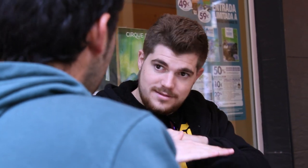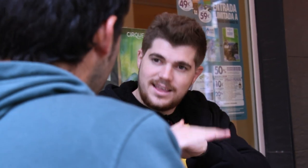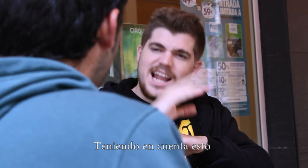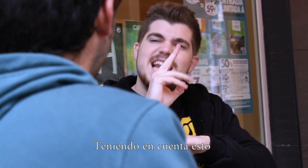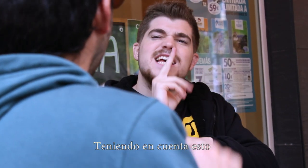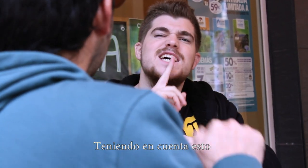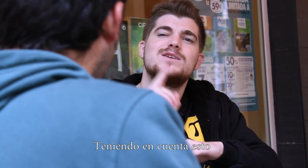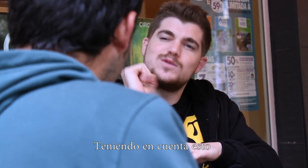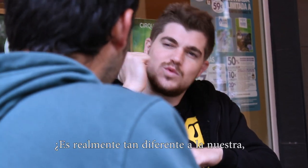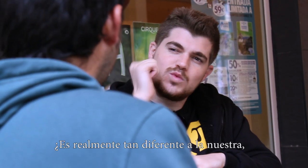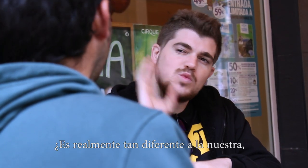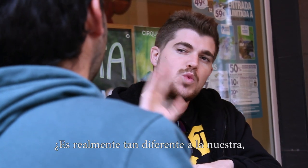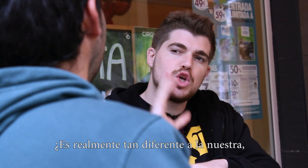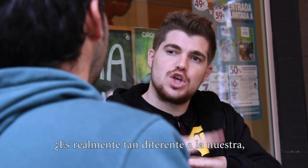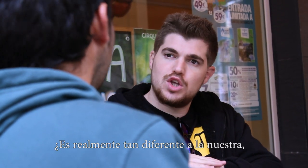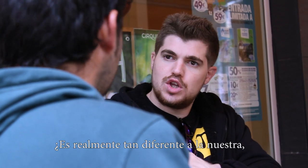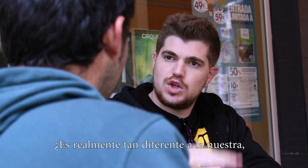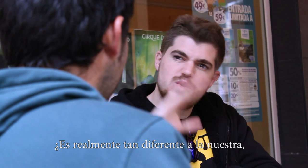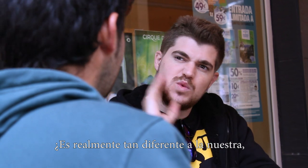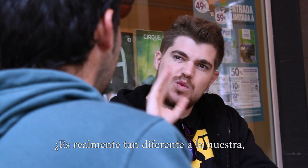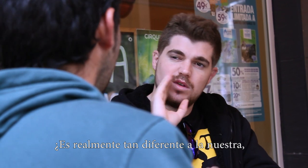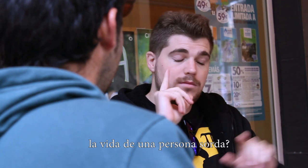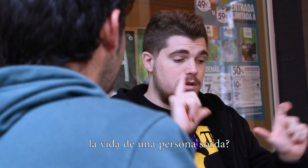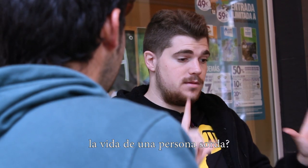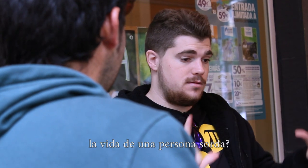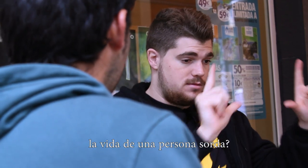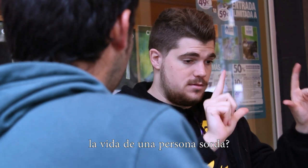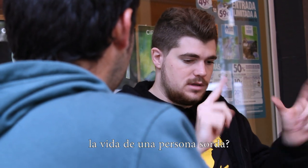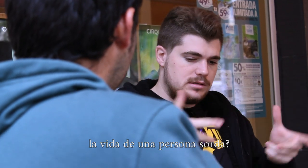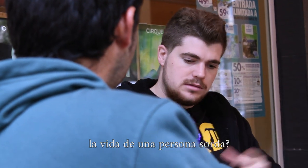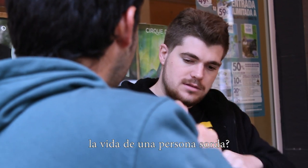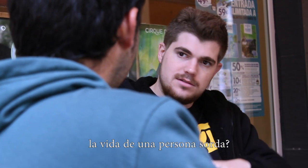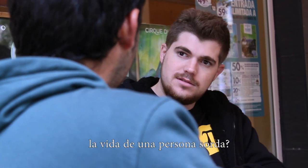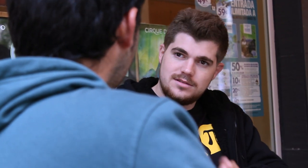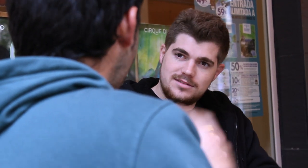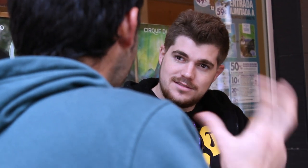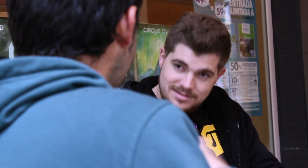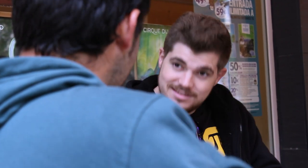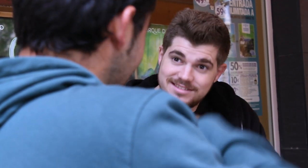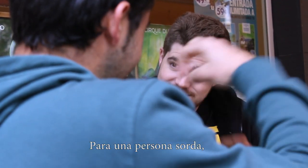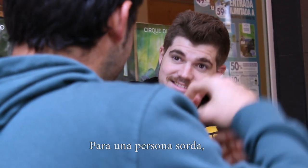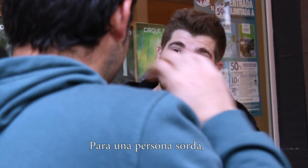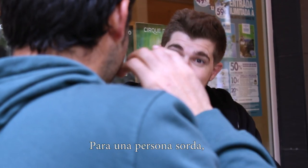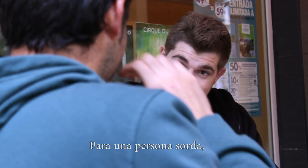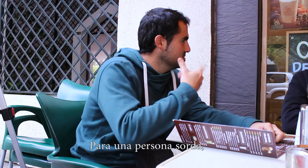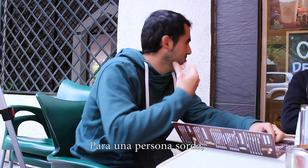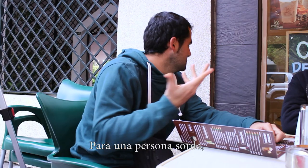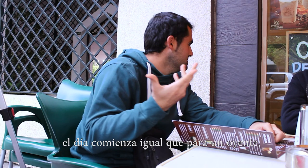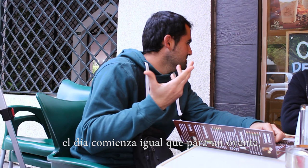Teniendo en cuenta esto, ¿es realmente tan diferente a la nuestra la vida de una persona sorda? Para una persona sorda, el día